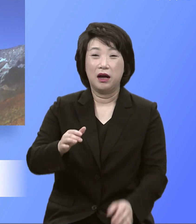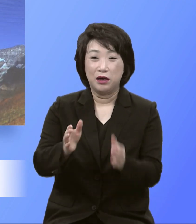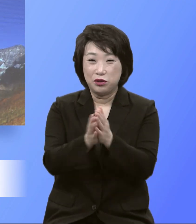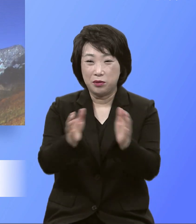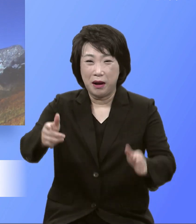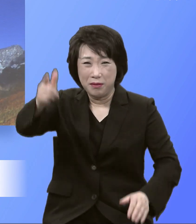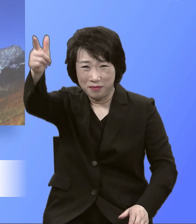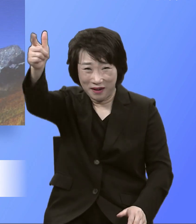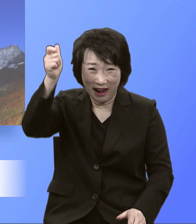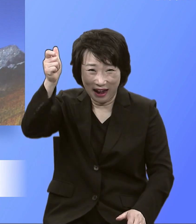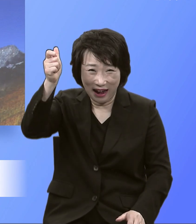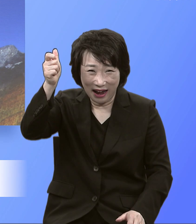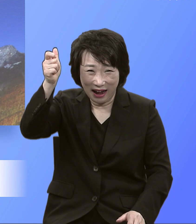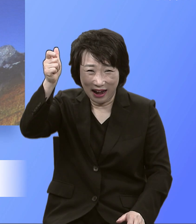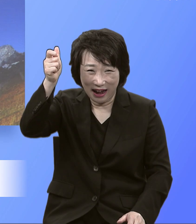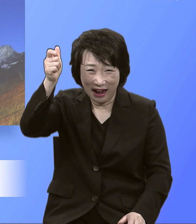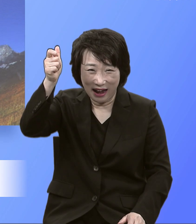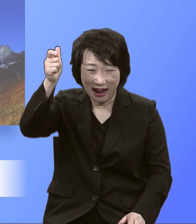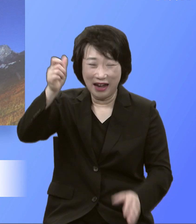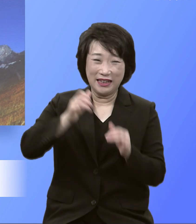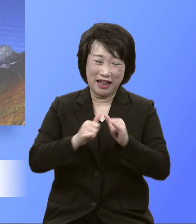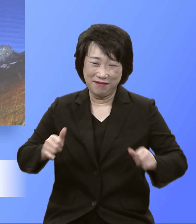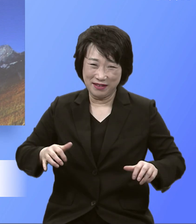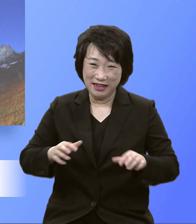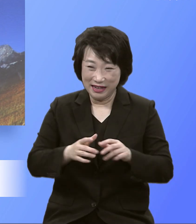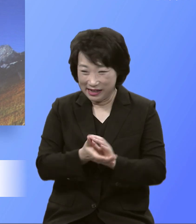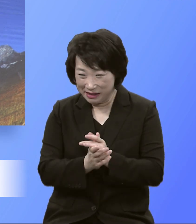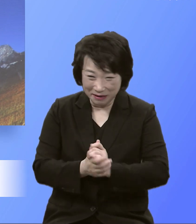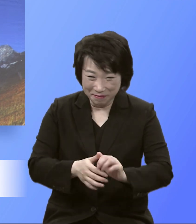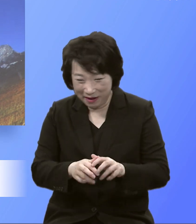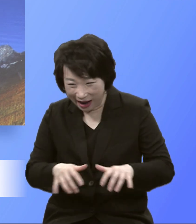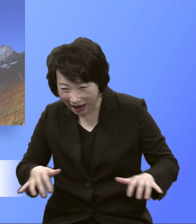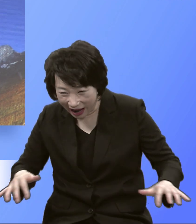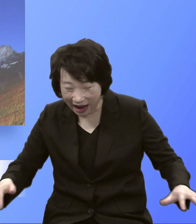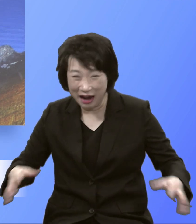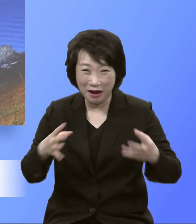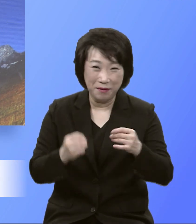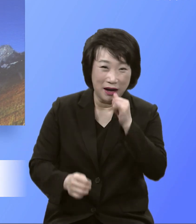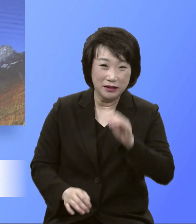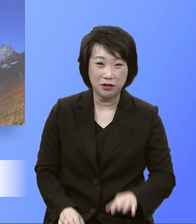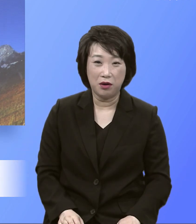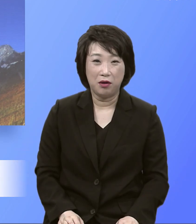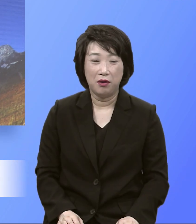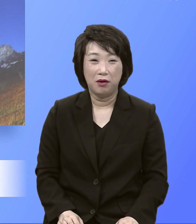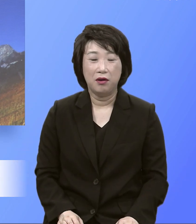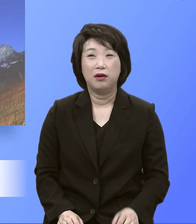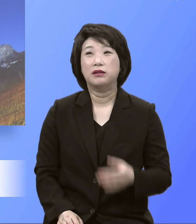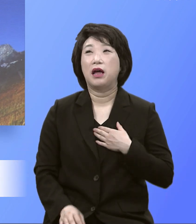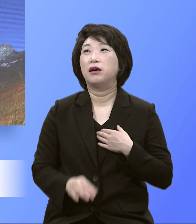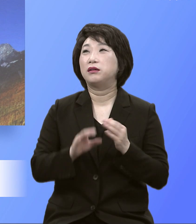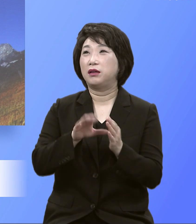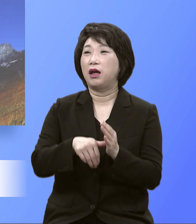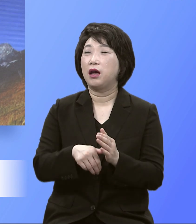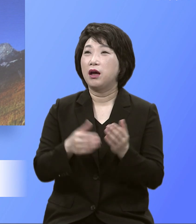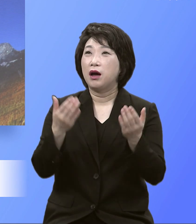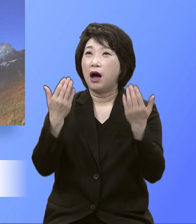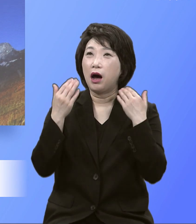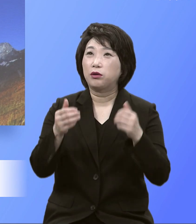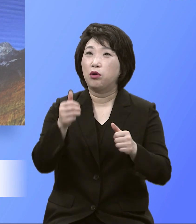근데 굉장히 많이 사람들이 많습니다. 근데 그때 내가 볼 때 그래요. 학교